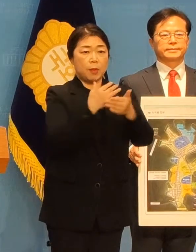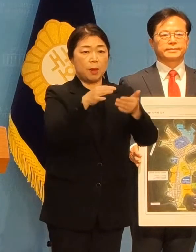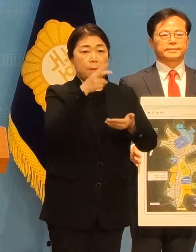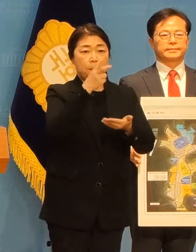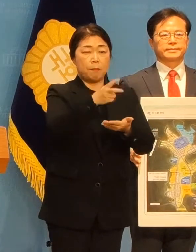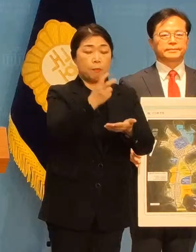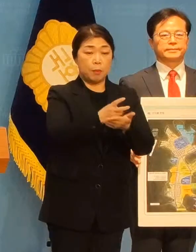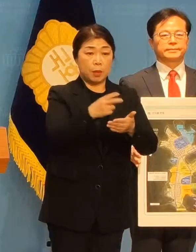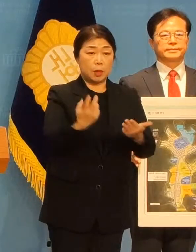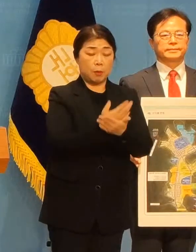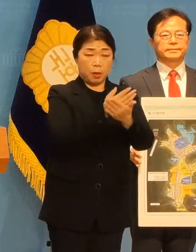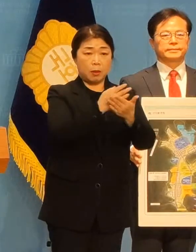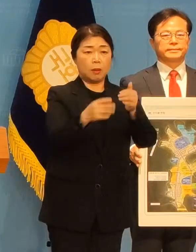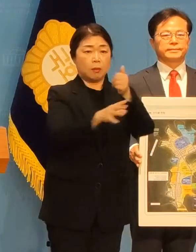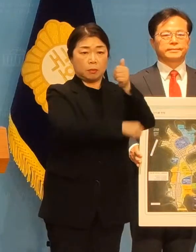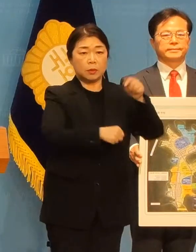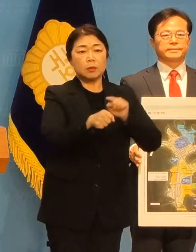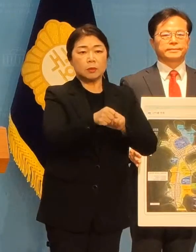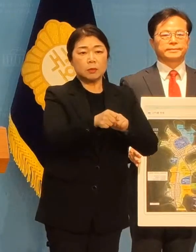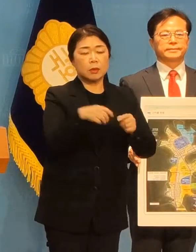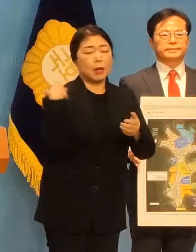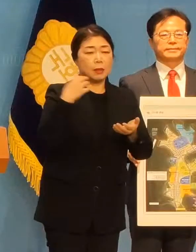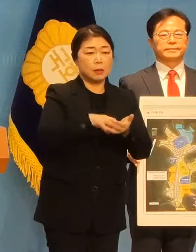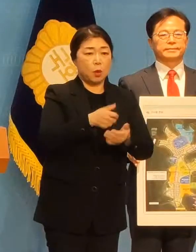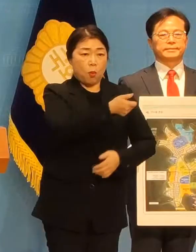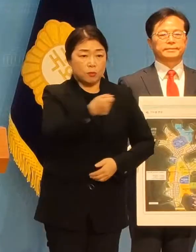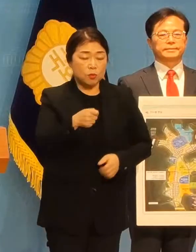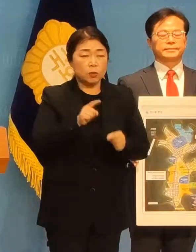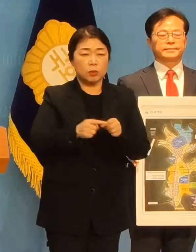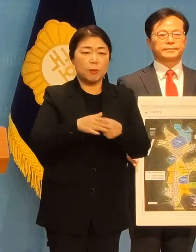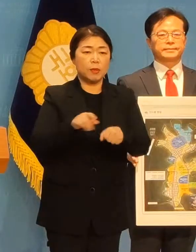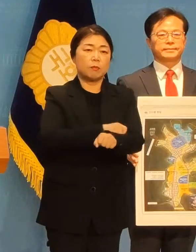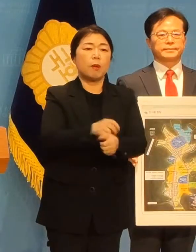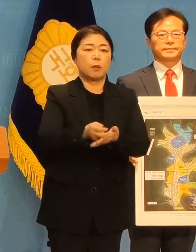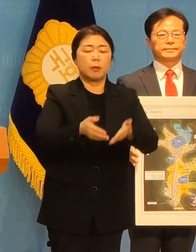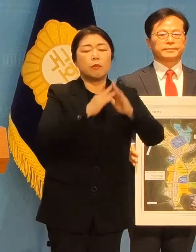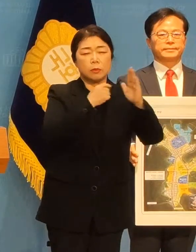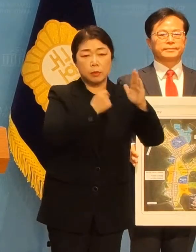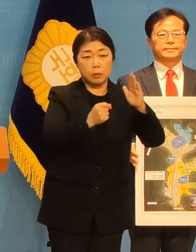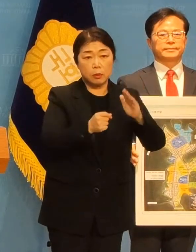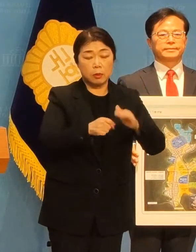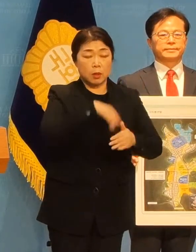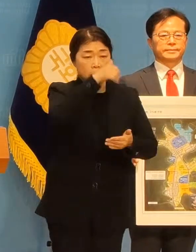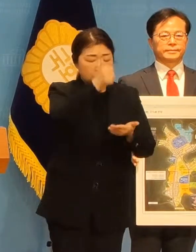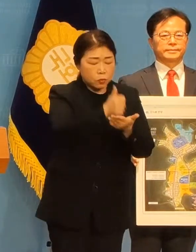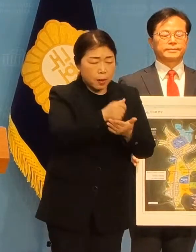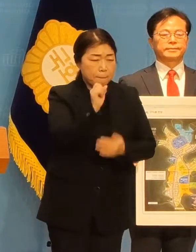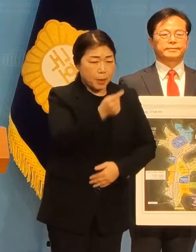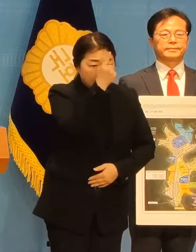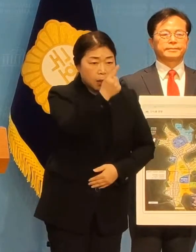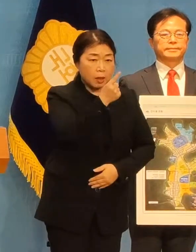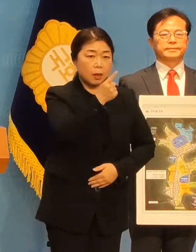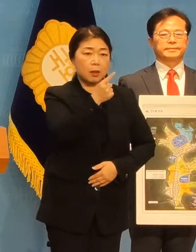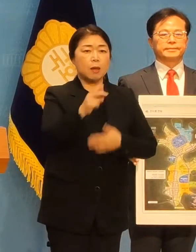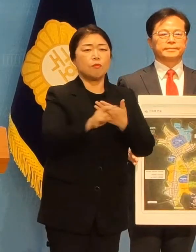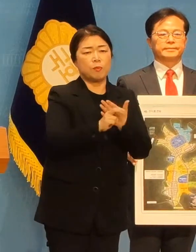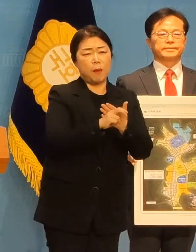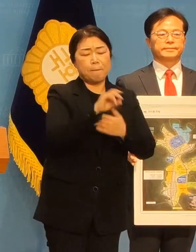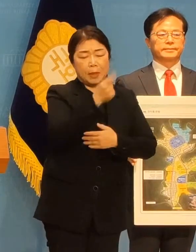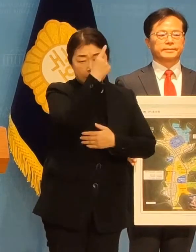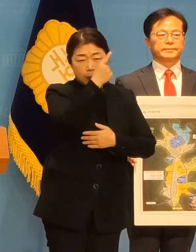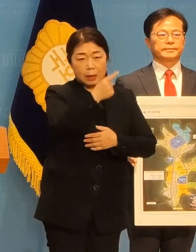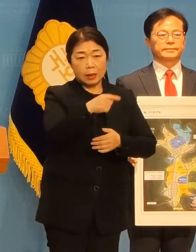준비하고 있습니다. 이 특별법의 내용은 이렇습니다. 범죄로부터 발생한 불법 개발 이익을 국가가